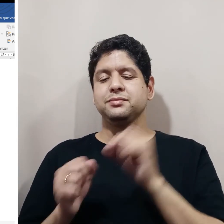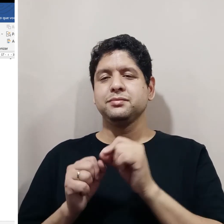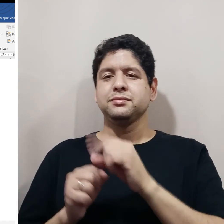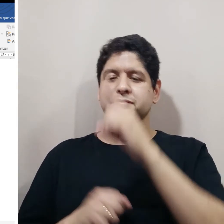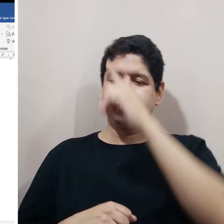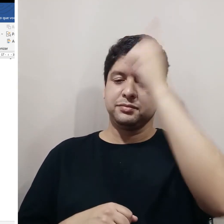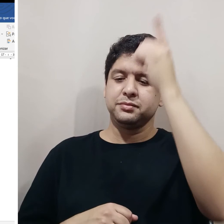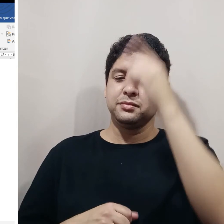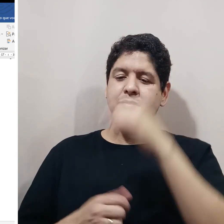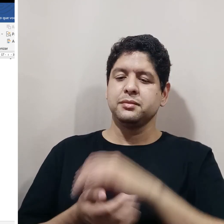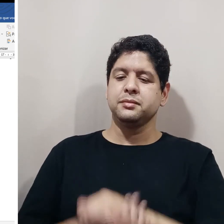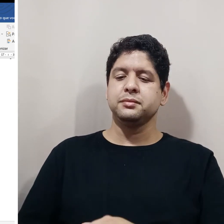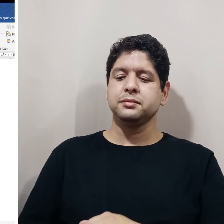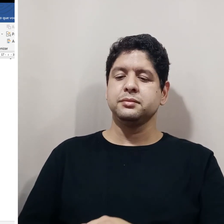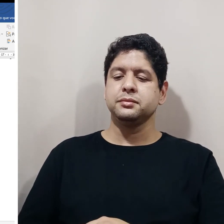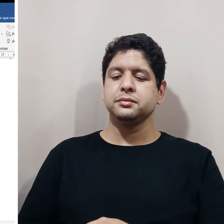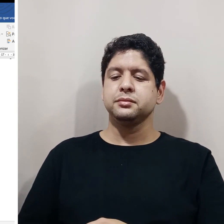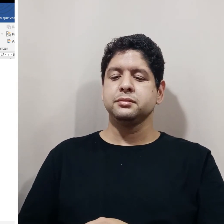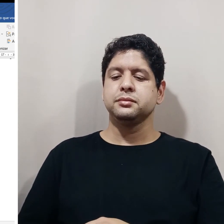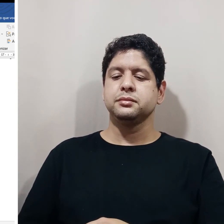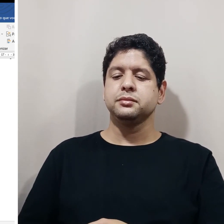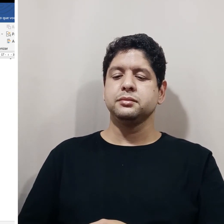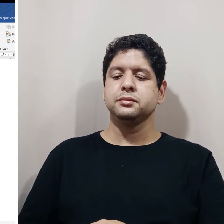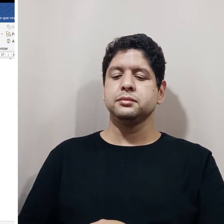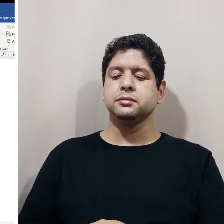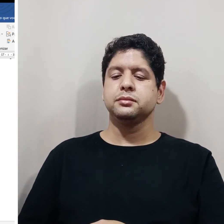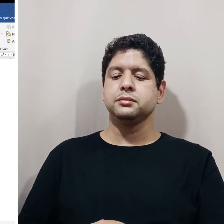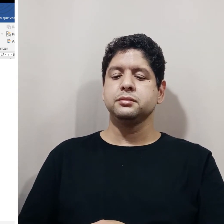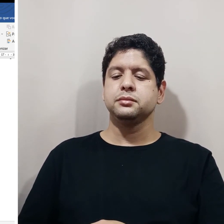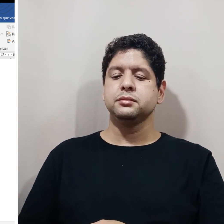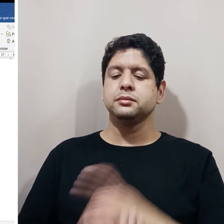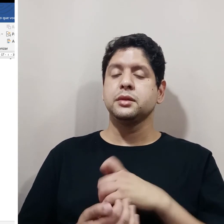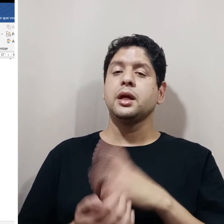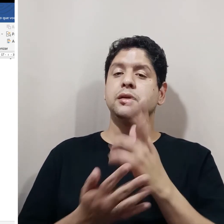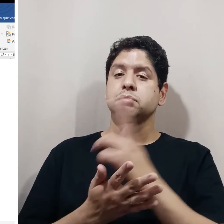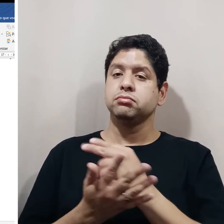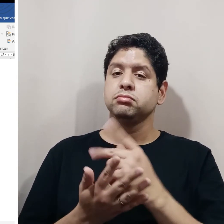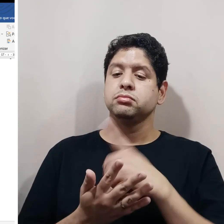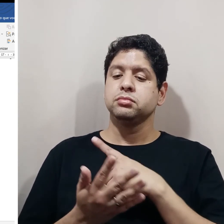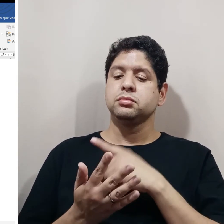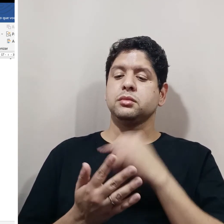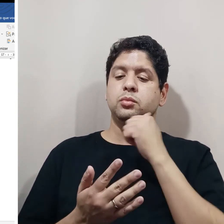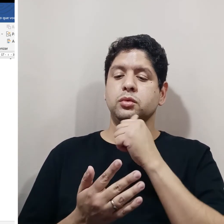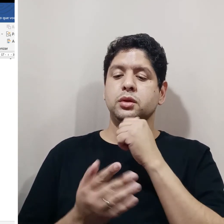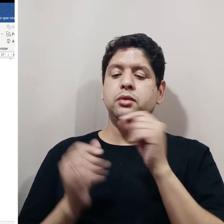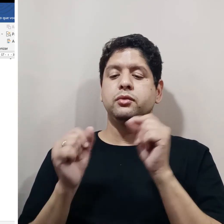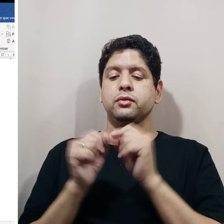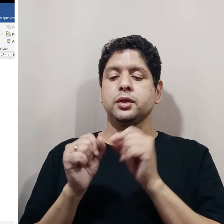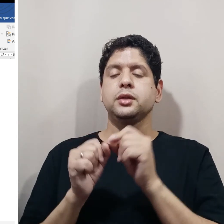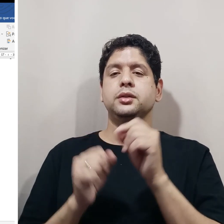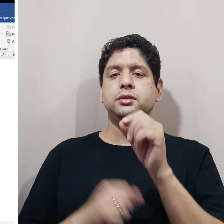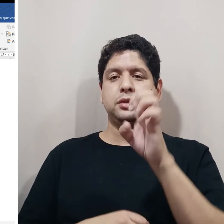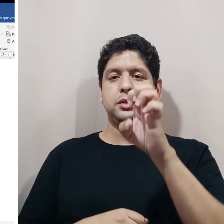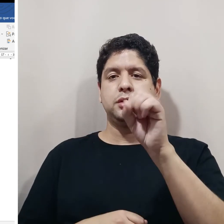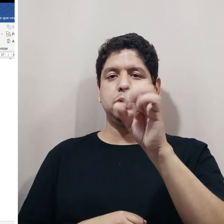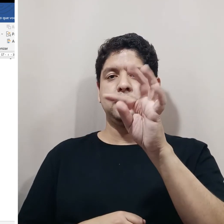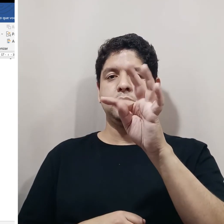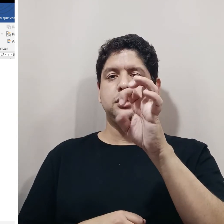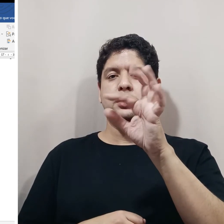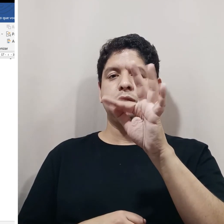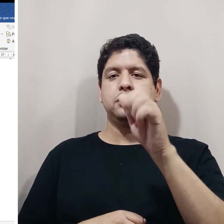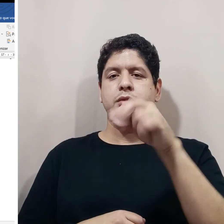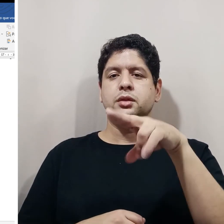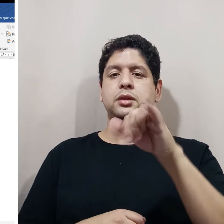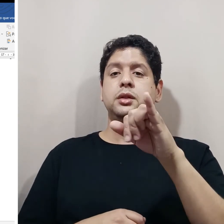dela mesma, fazendo então uma releitura desta pintura, né? Olha como ficou, né, muito bacana, do Renascimento, A Dama